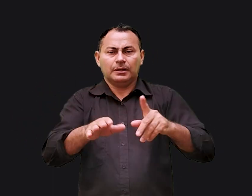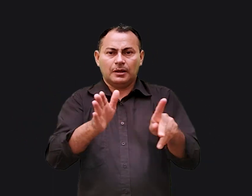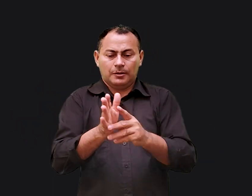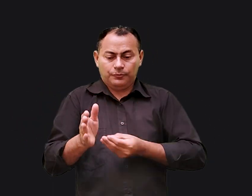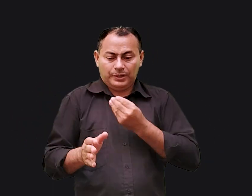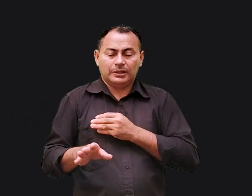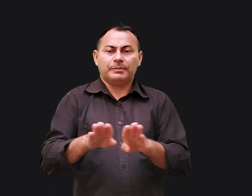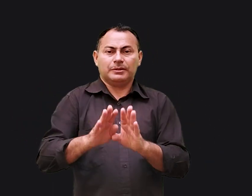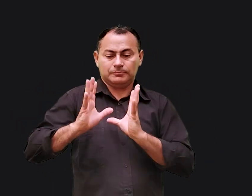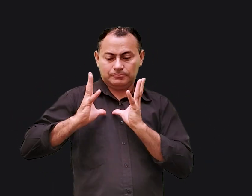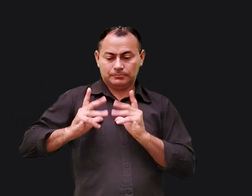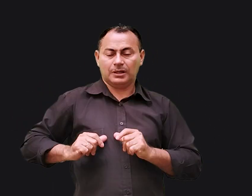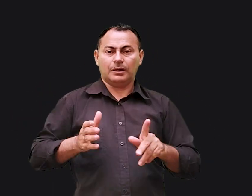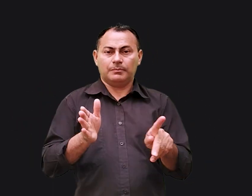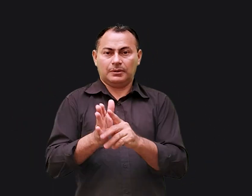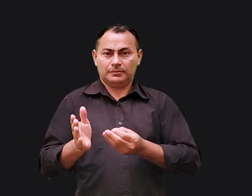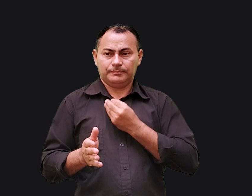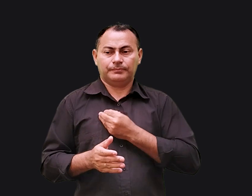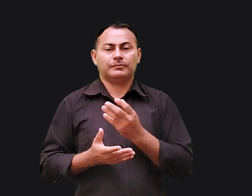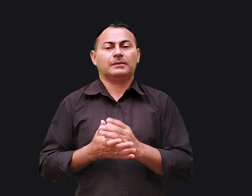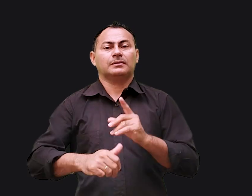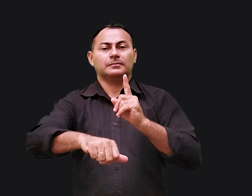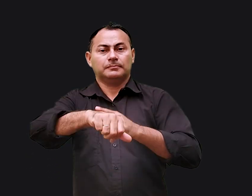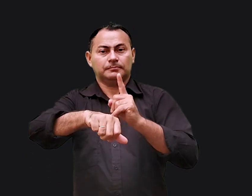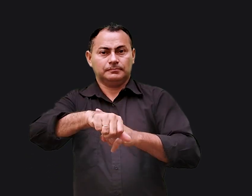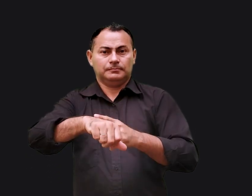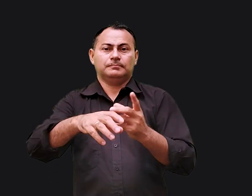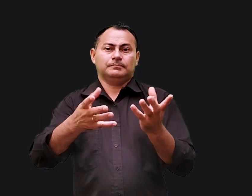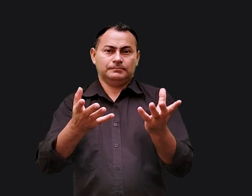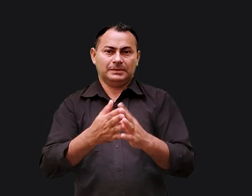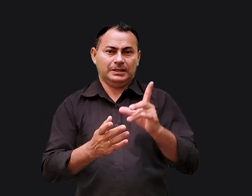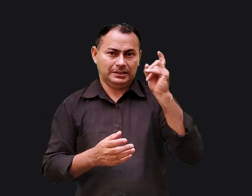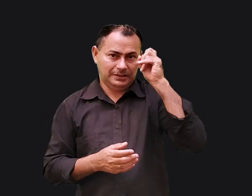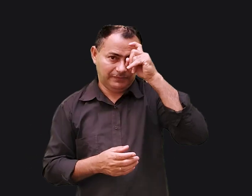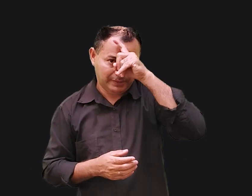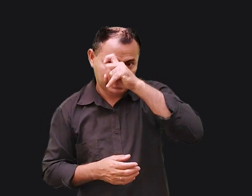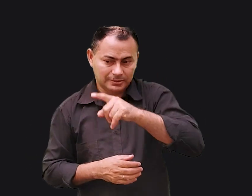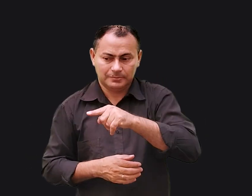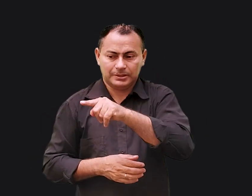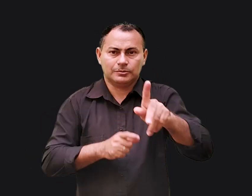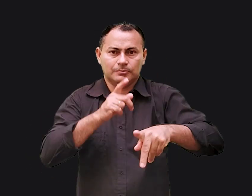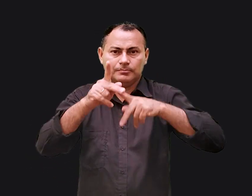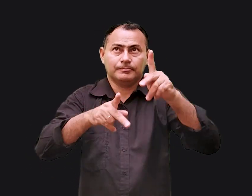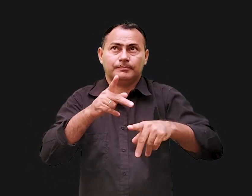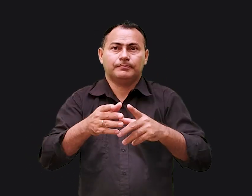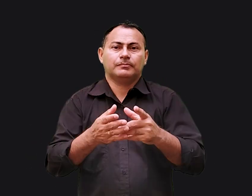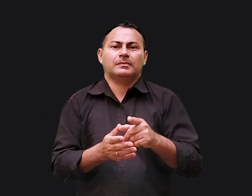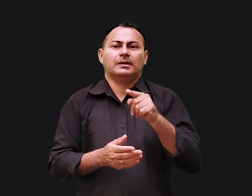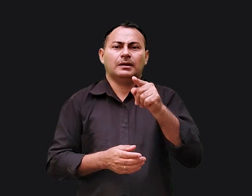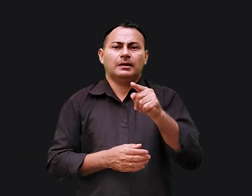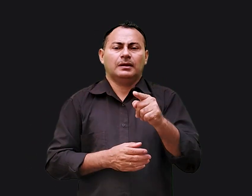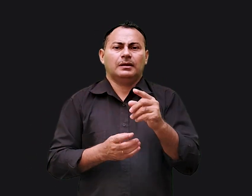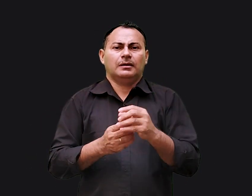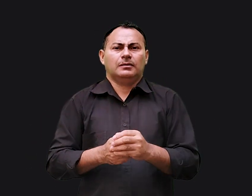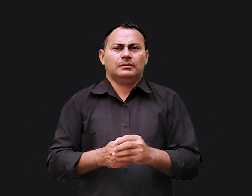suas próprias vidas. Foi um tempo muito difícil para eles. Eles estavam com a